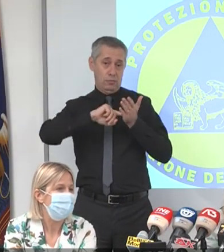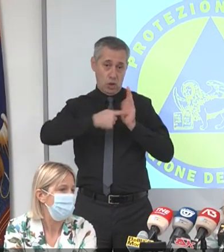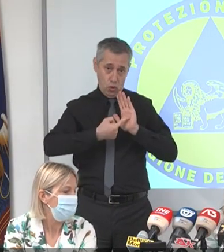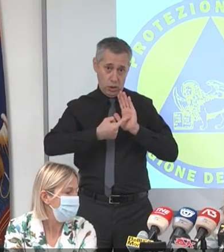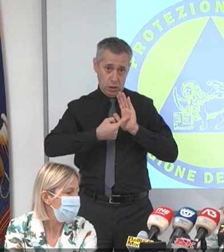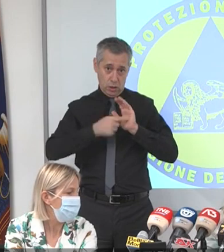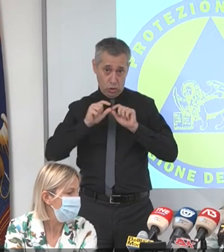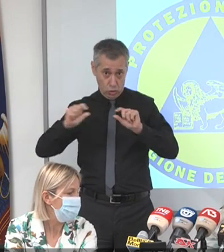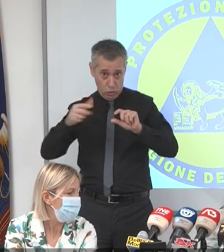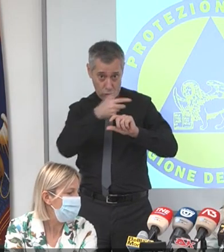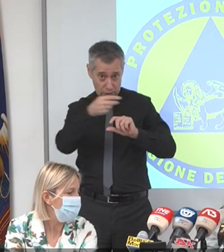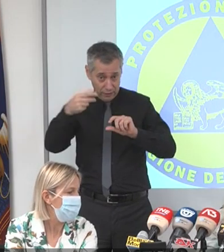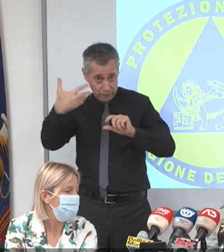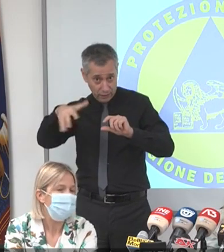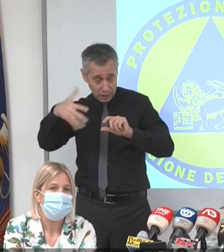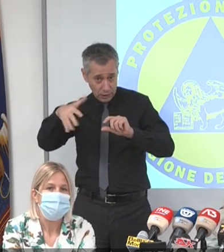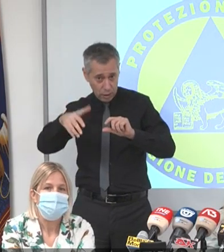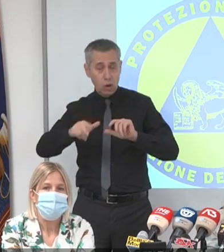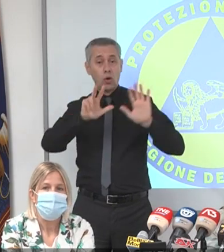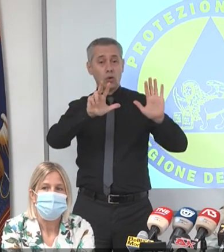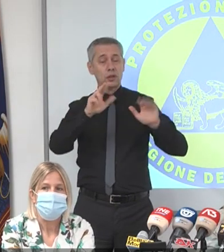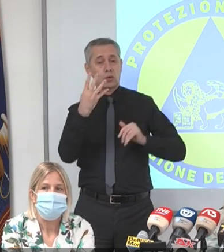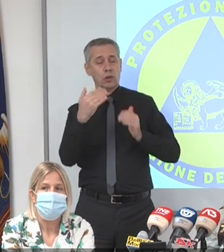dosi ci sono state